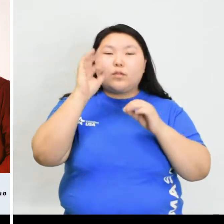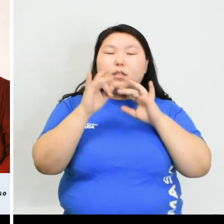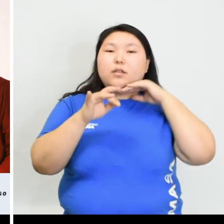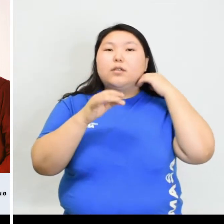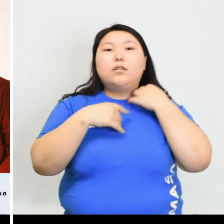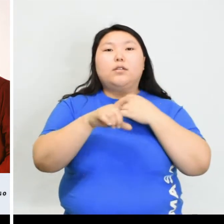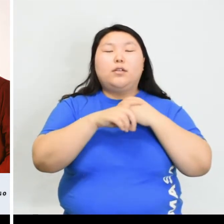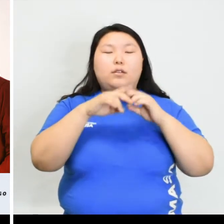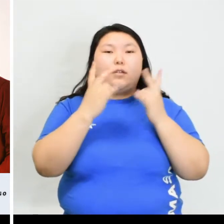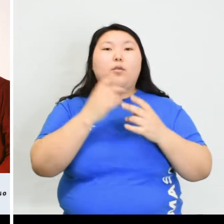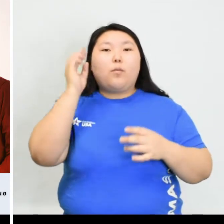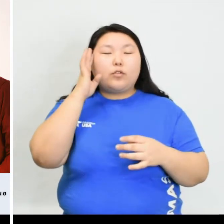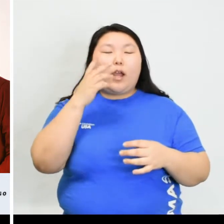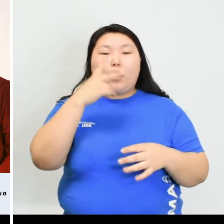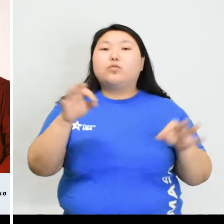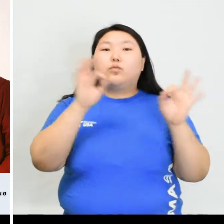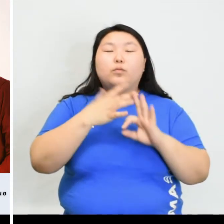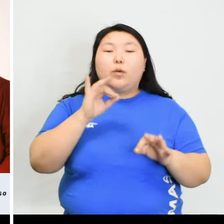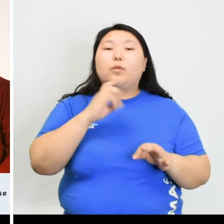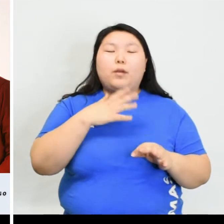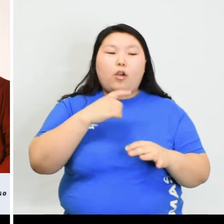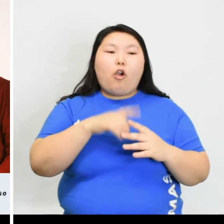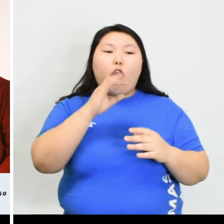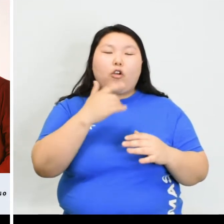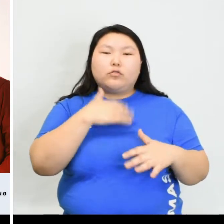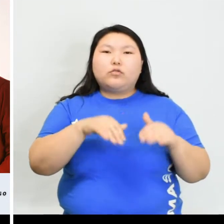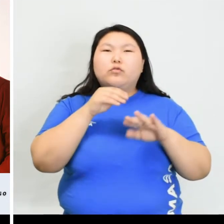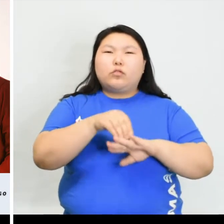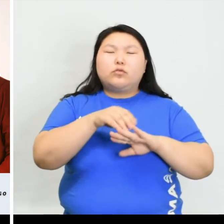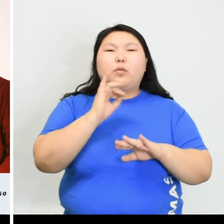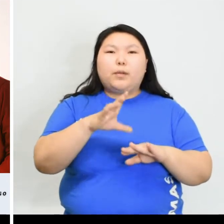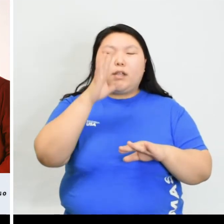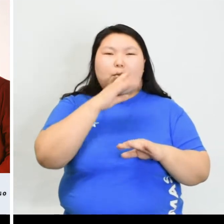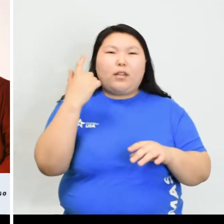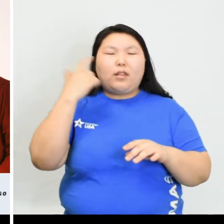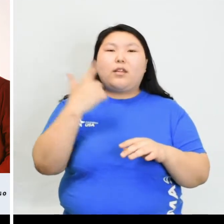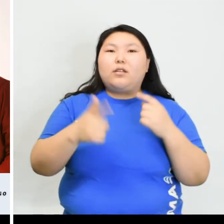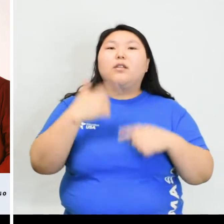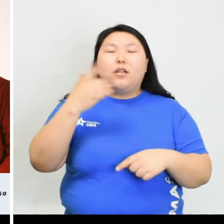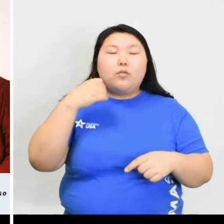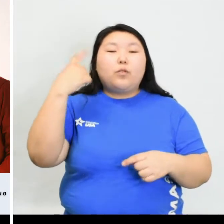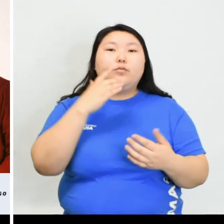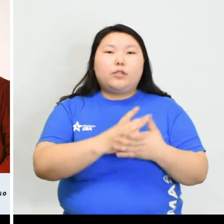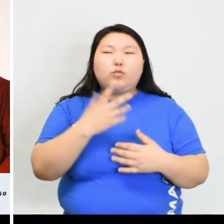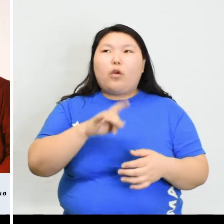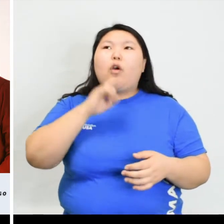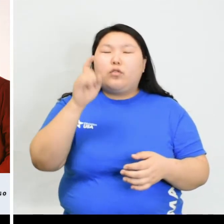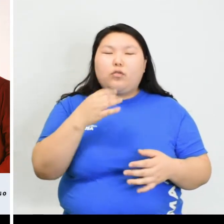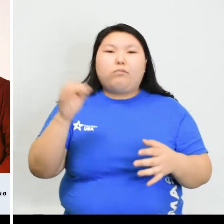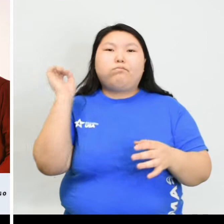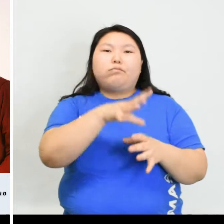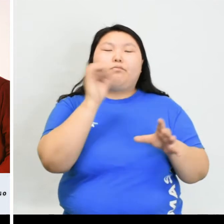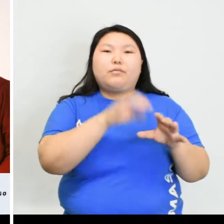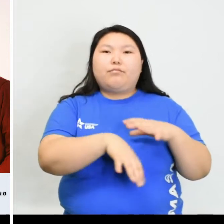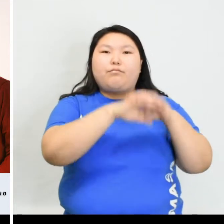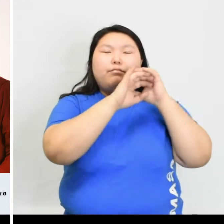талаас нь заавалч юу харж үзэхгүй бол манай энэ хогны тогтолцоо болс үнэхээр хэрэг сэтэрлээ л гэж бодож байгаа. Өөрөөр очивол болдох тийм за